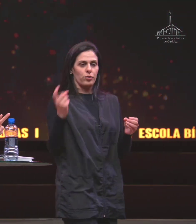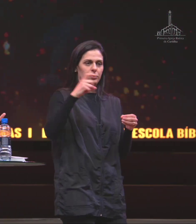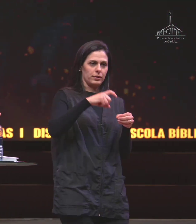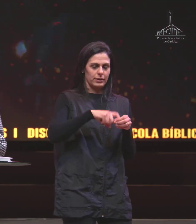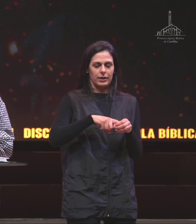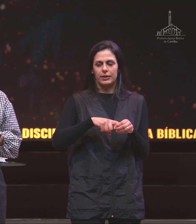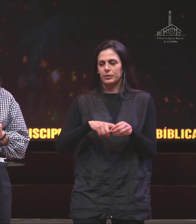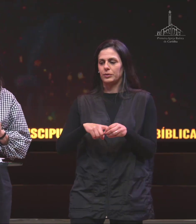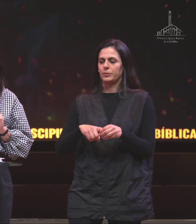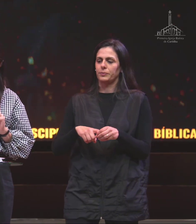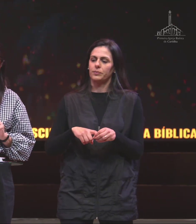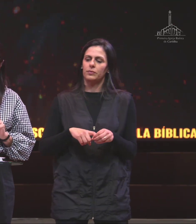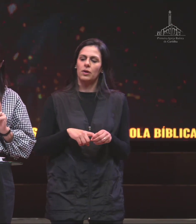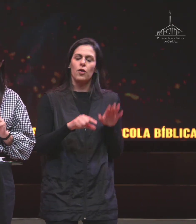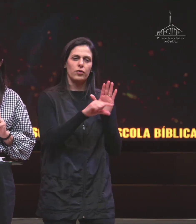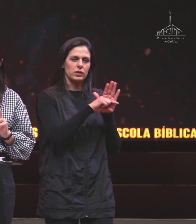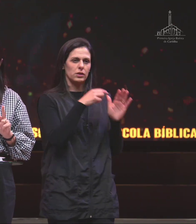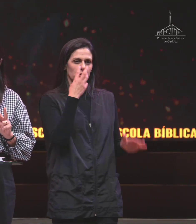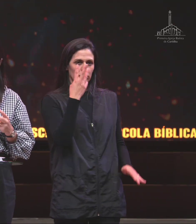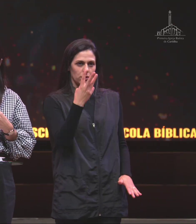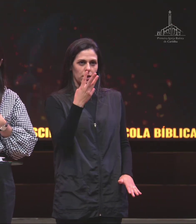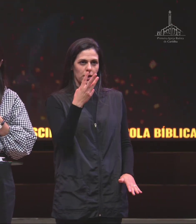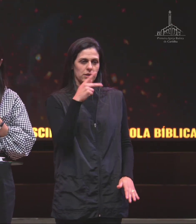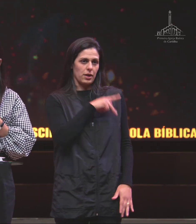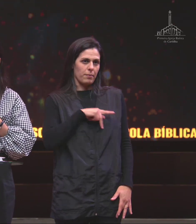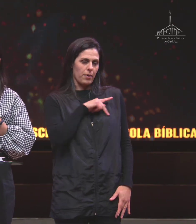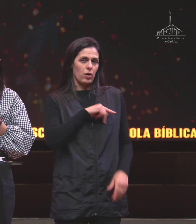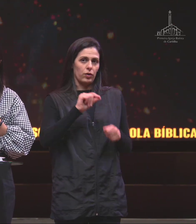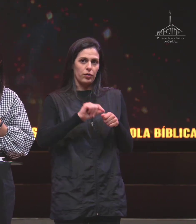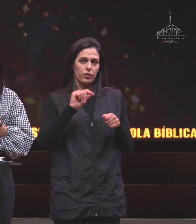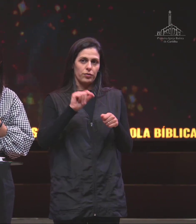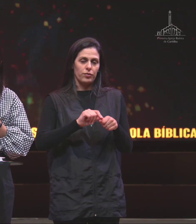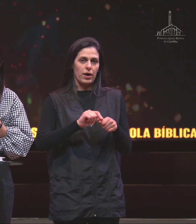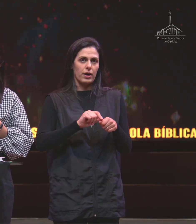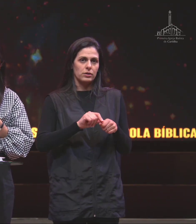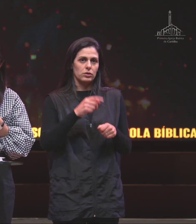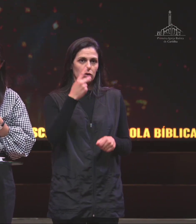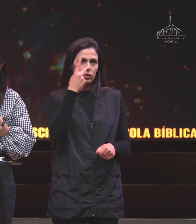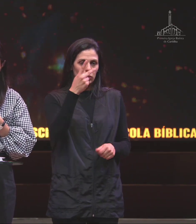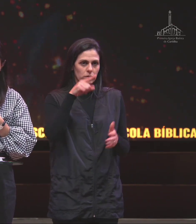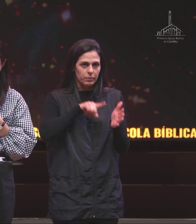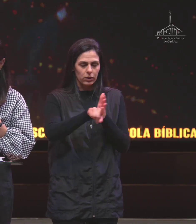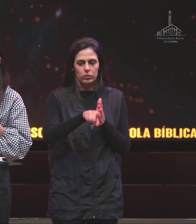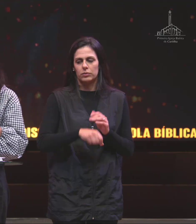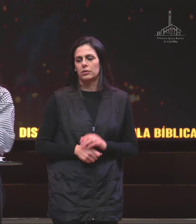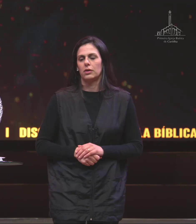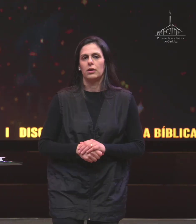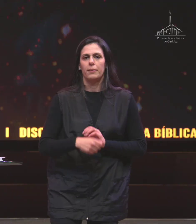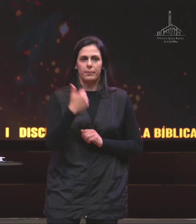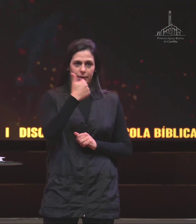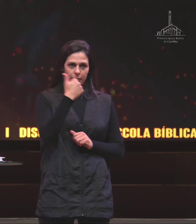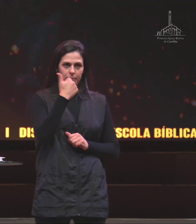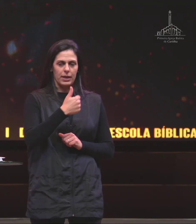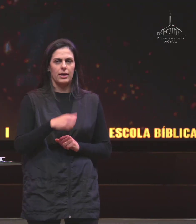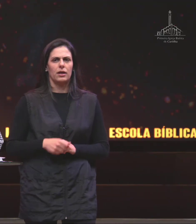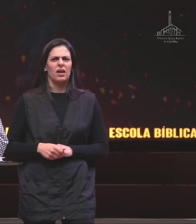retóricas. Se você não sabe o que é pergunta retórica, é uma pergunta que não necessariamente necessita de resposta. É só para